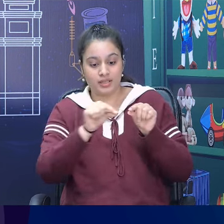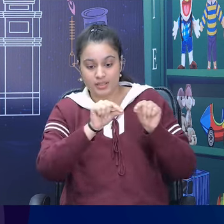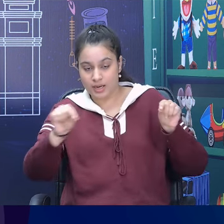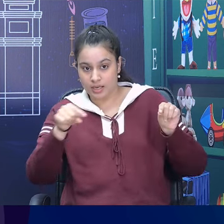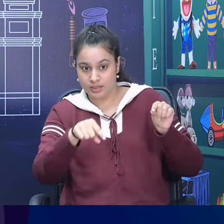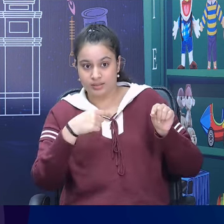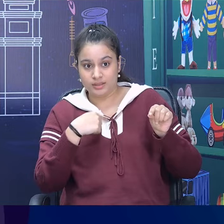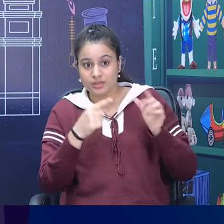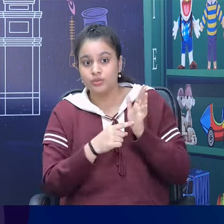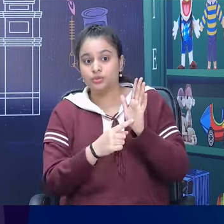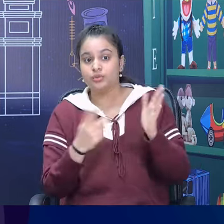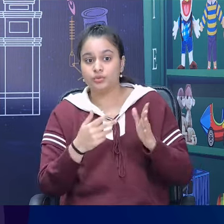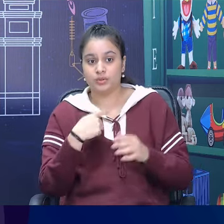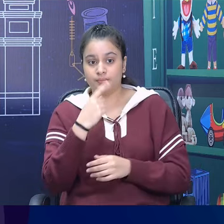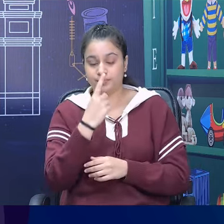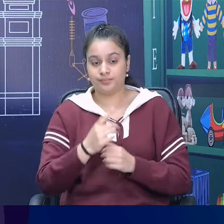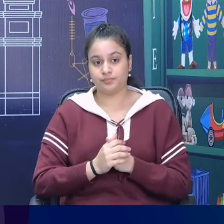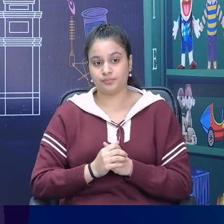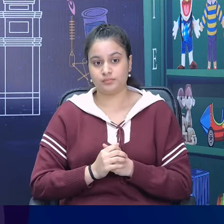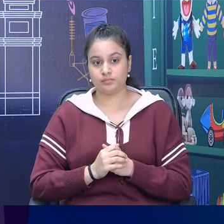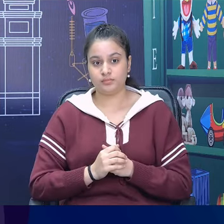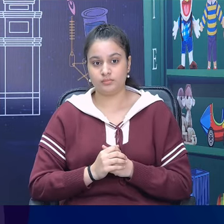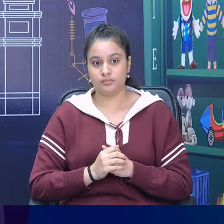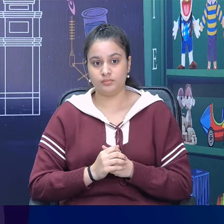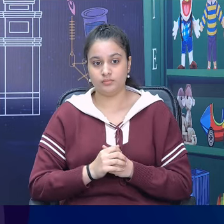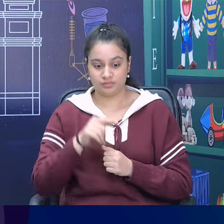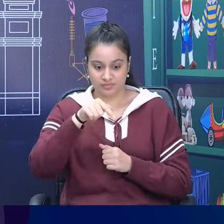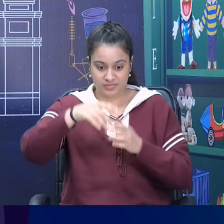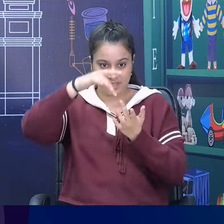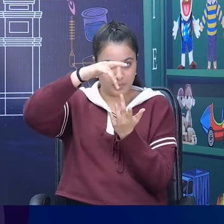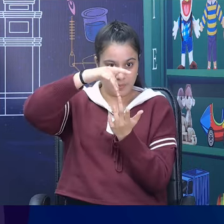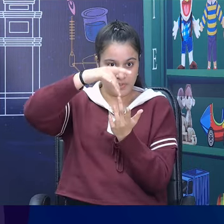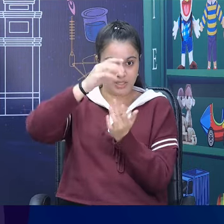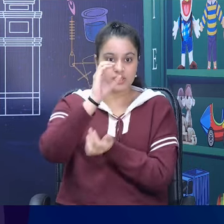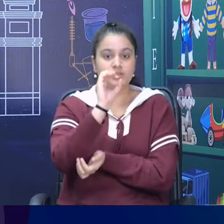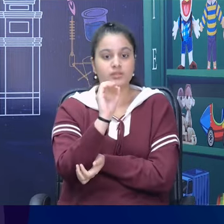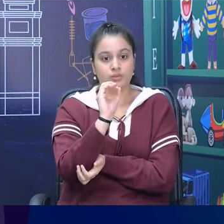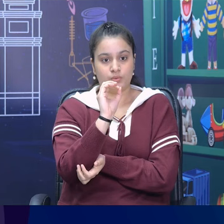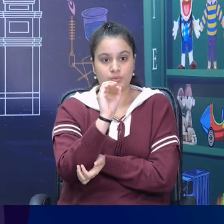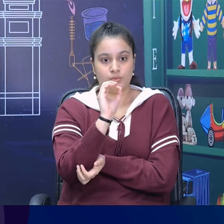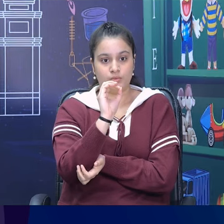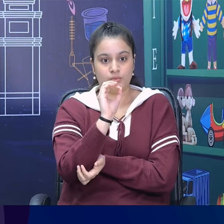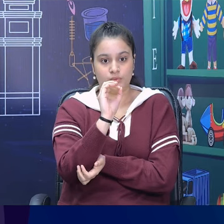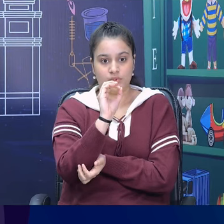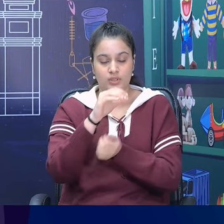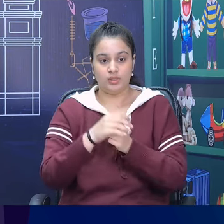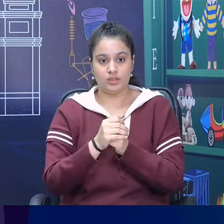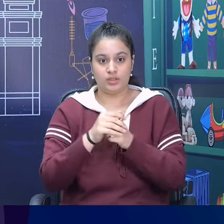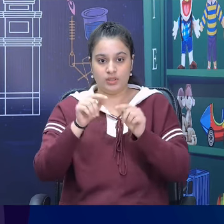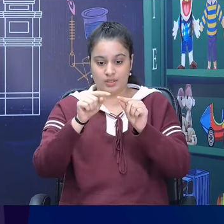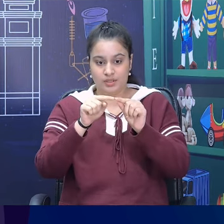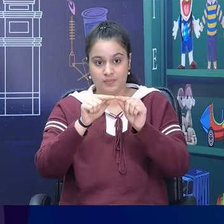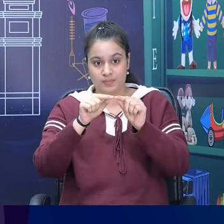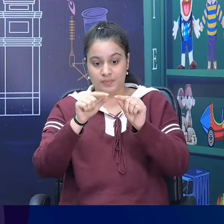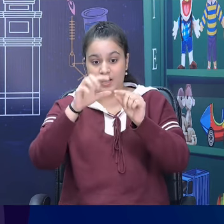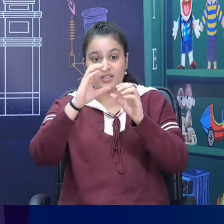को तो इसमें जैसे हम बात करते हैं सेंटर से हम बात करते हैं जैसे यह रो इसके सेंटर पर है और डेसीमल नंबर लाइन का हमने जैसे यह वन पॉइंट लिया है तो वन